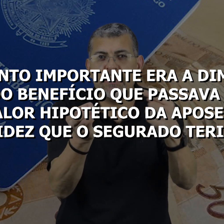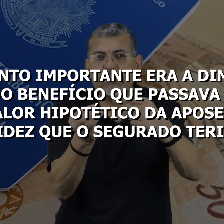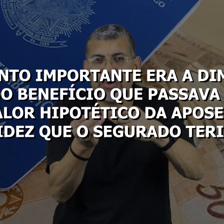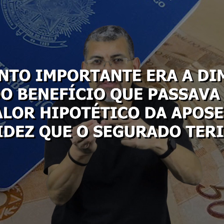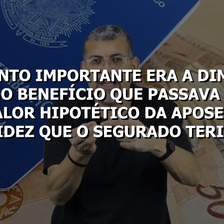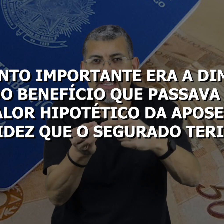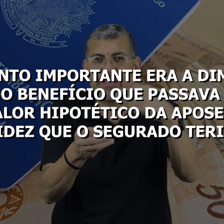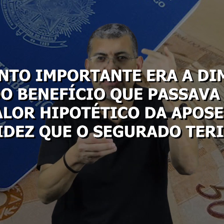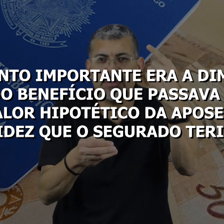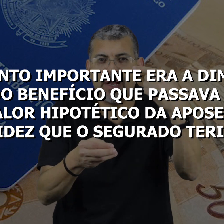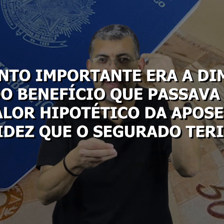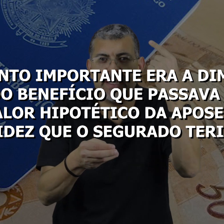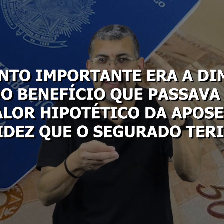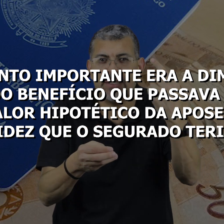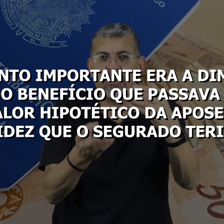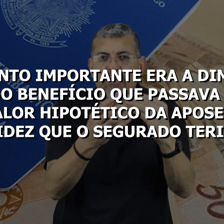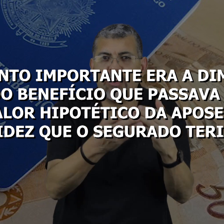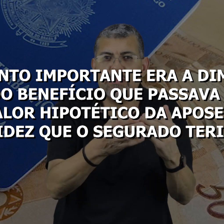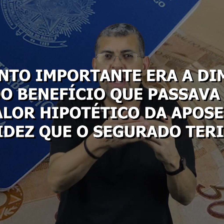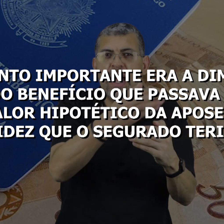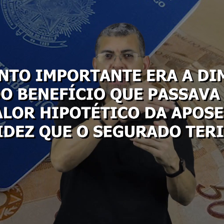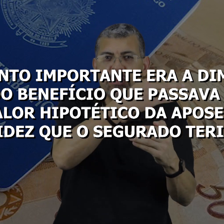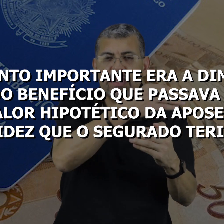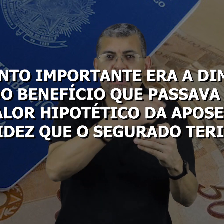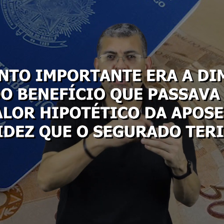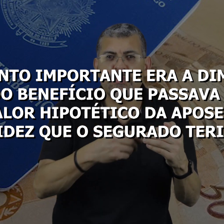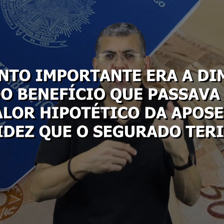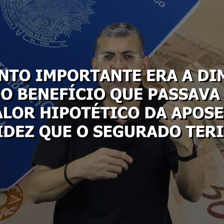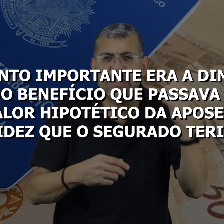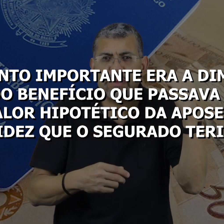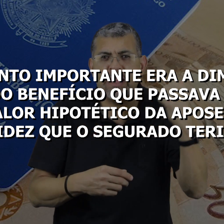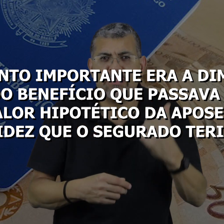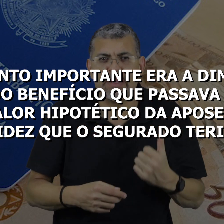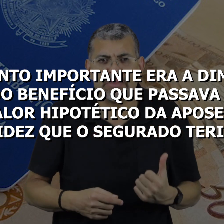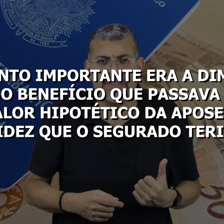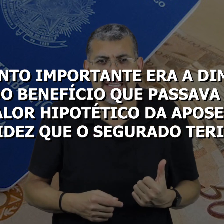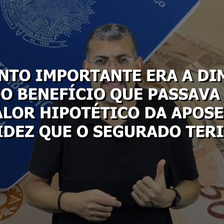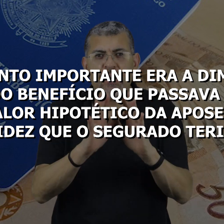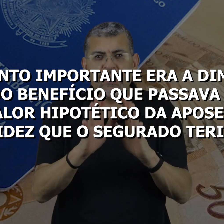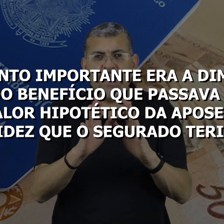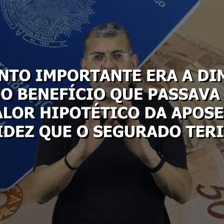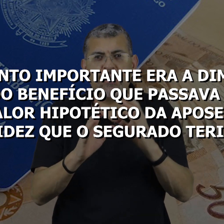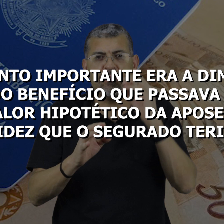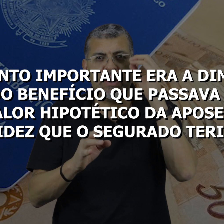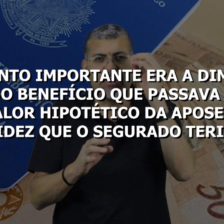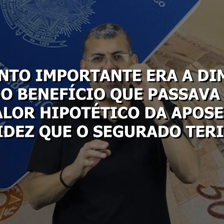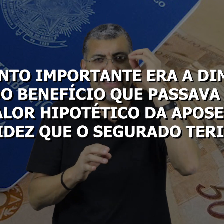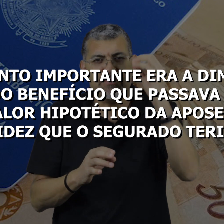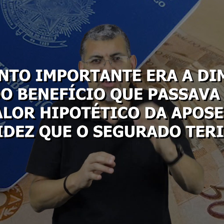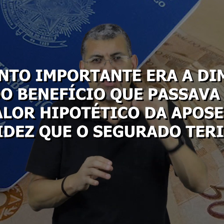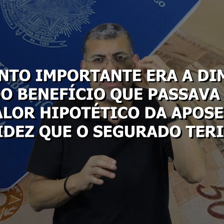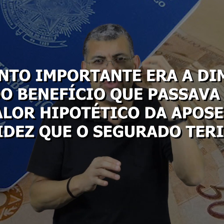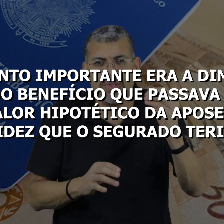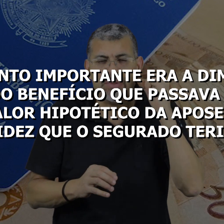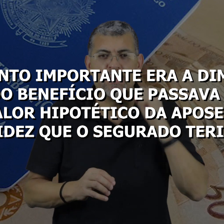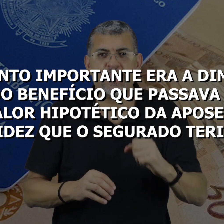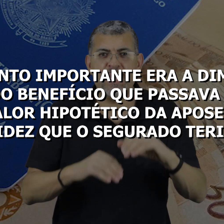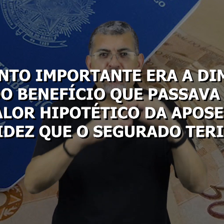aposentadoria por invalidez que o segurado teria direito conforme as alterações promovidas pela reforma da previdência ou seja o valor seria muito diminuído